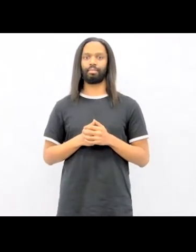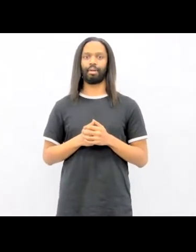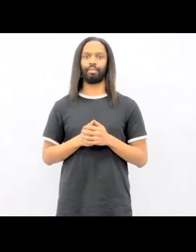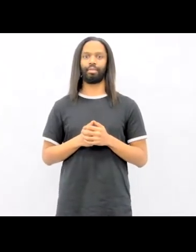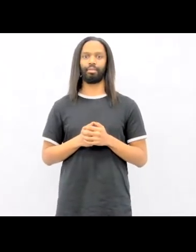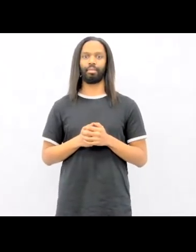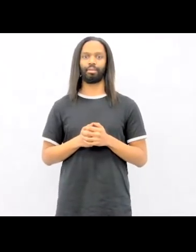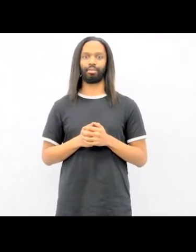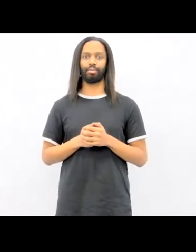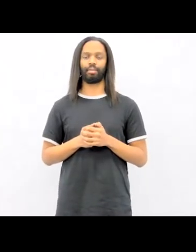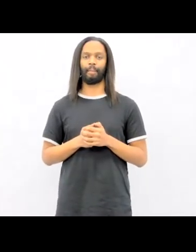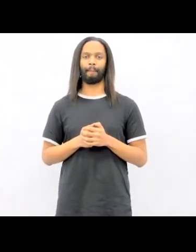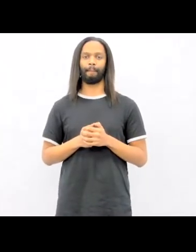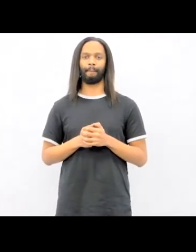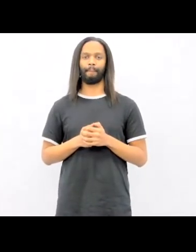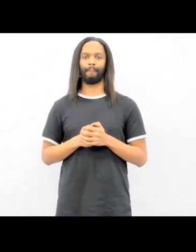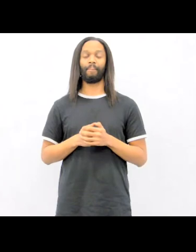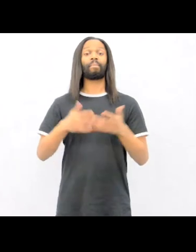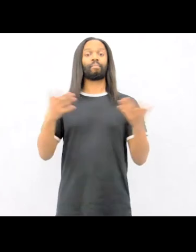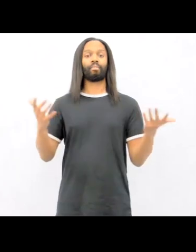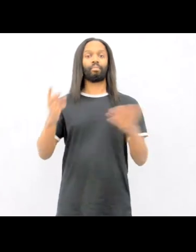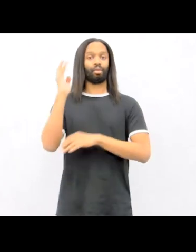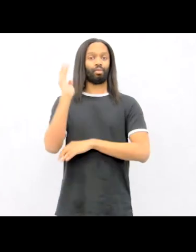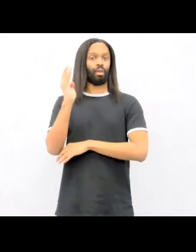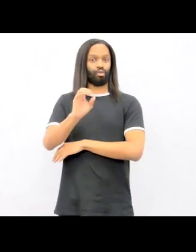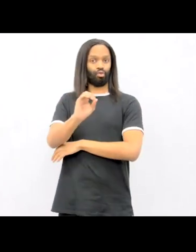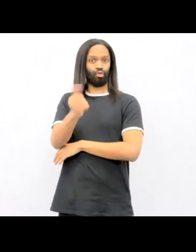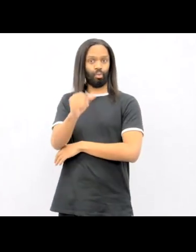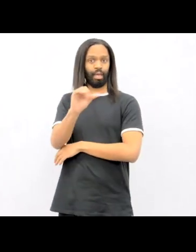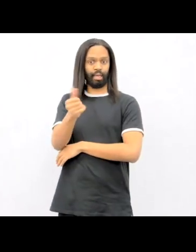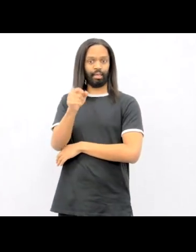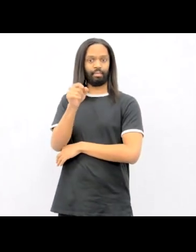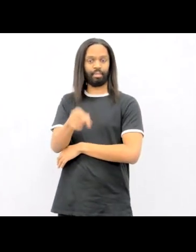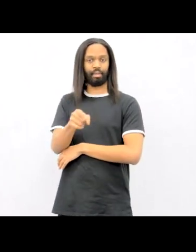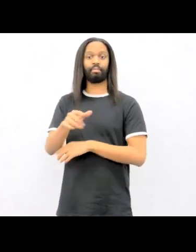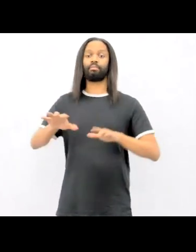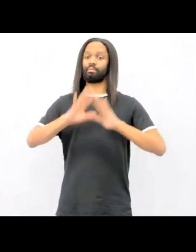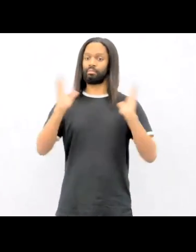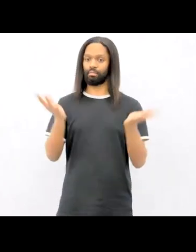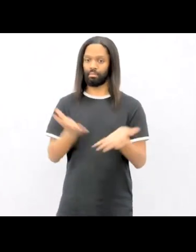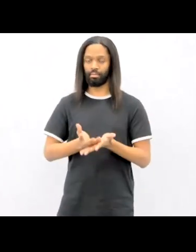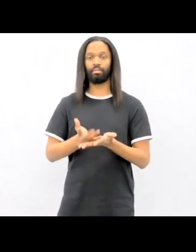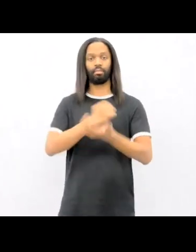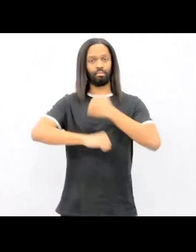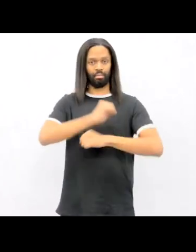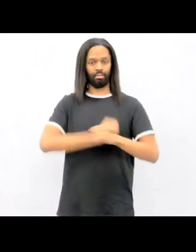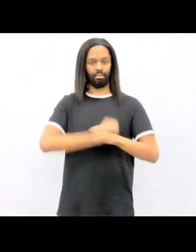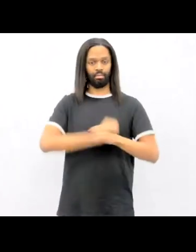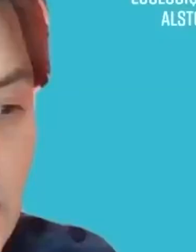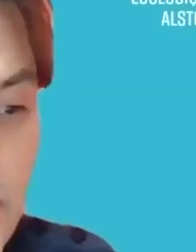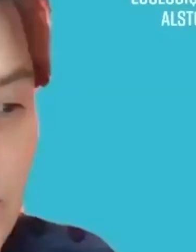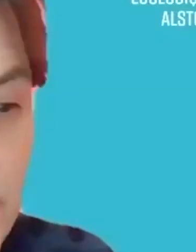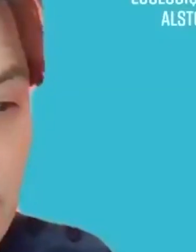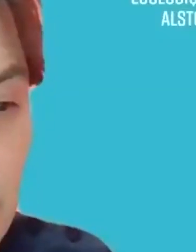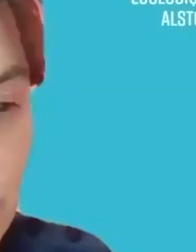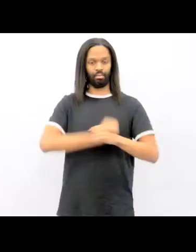Alors, pour cette conférence numérique, on va avoir trois séquences dans la soirée, trois parties différentes.